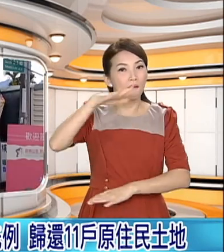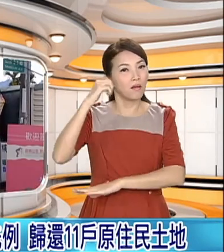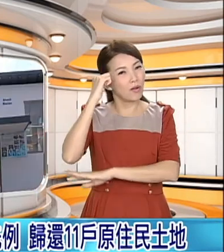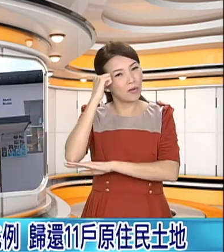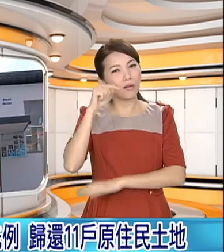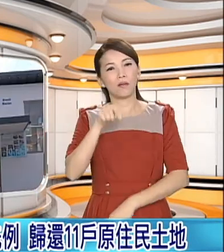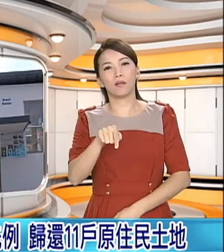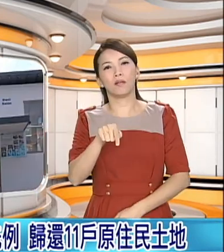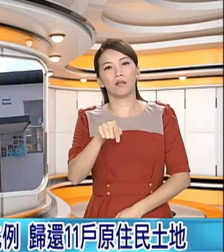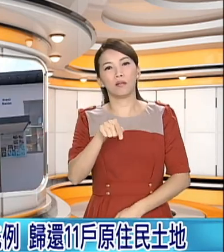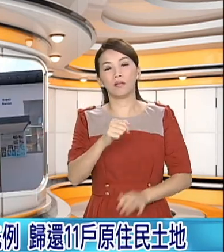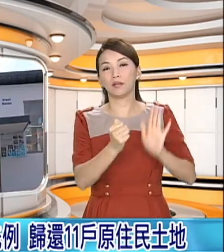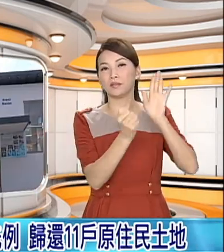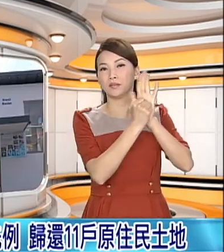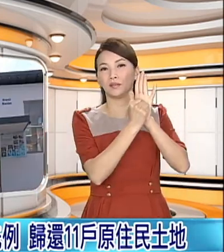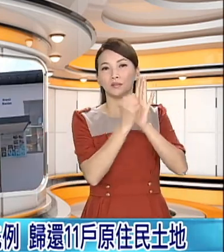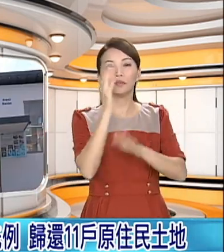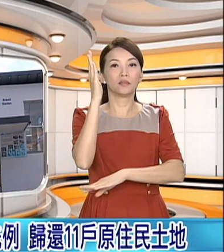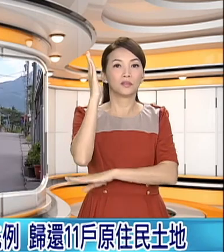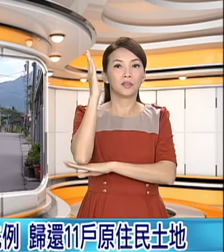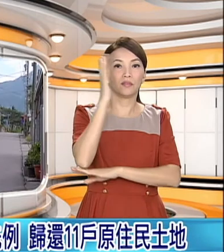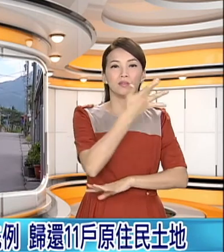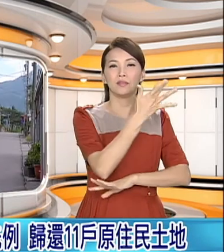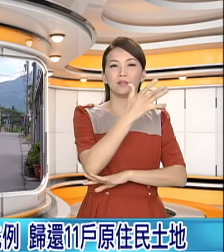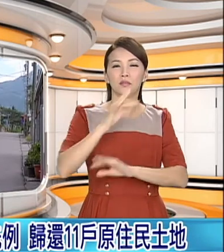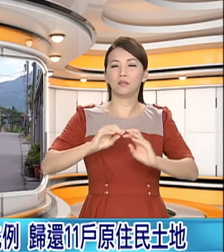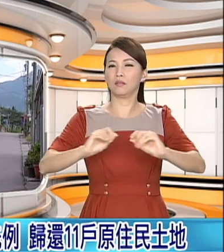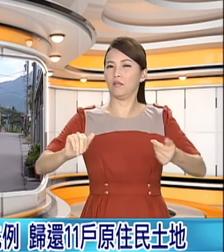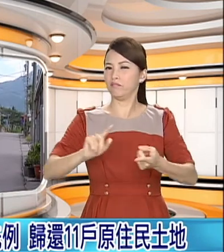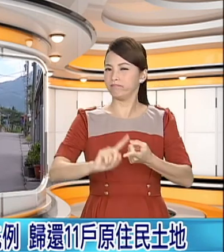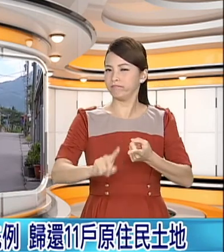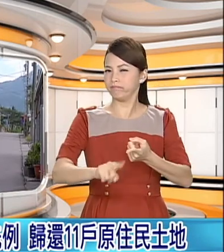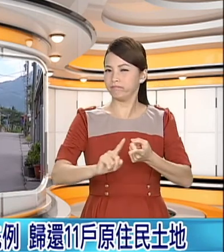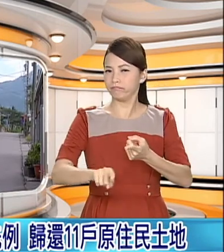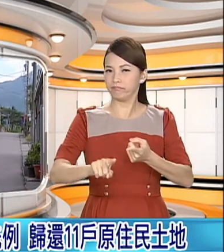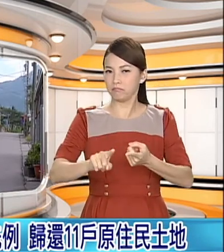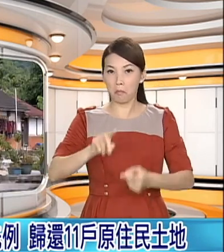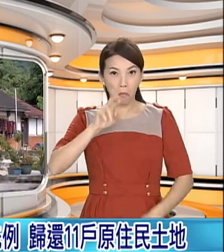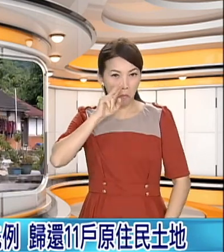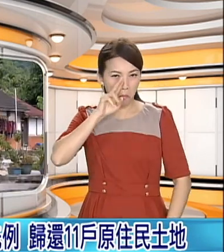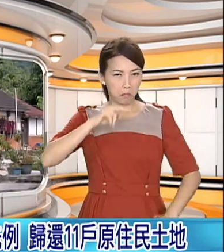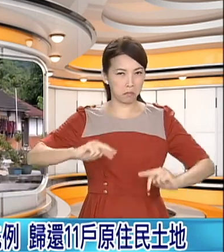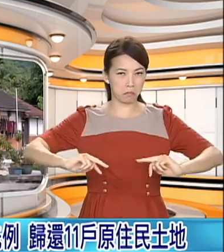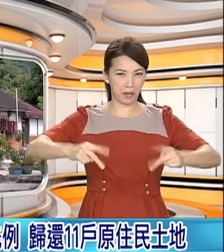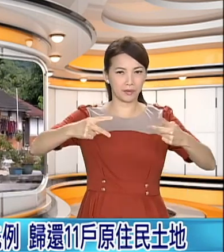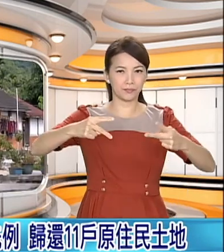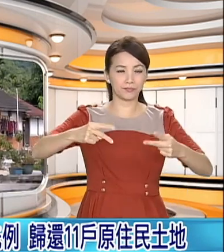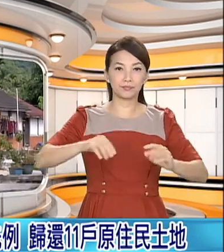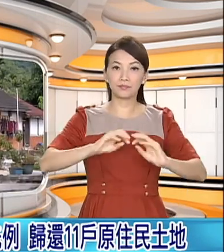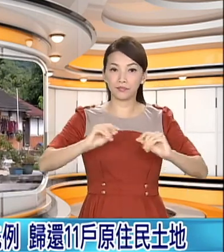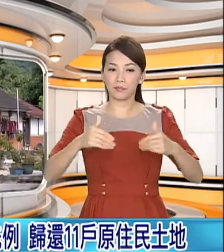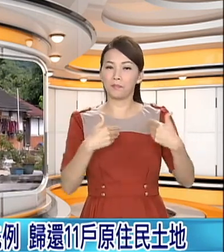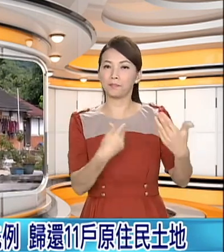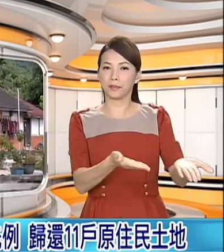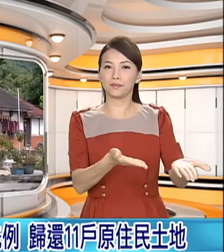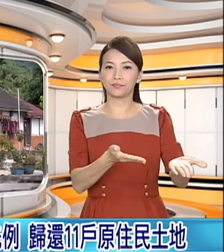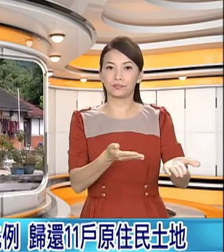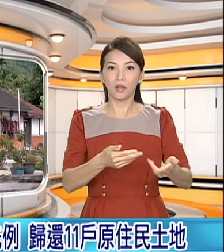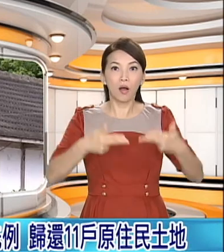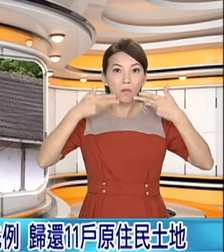地登记为林业用地的错误更正恢复，而有11户族人都